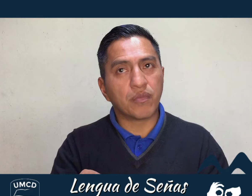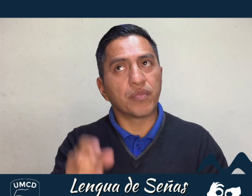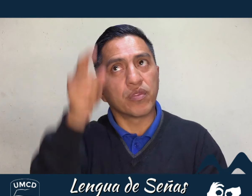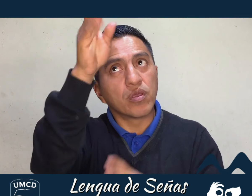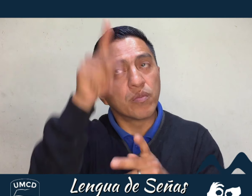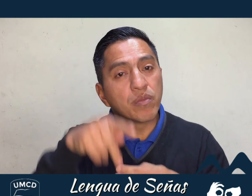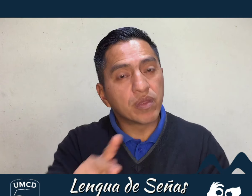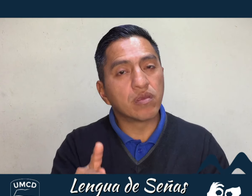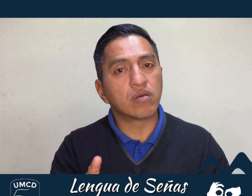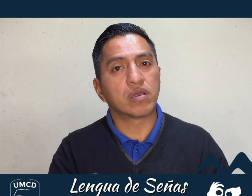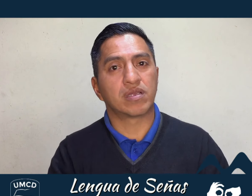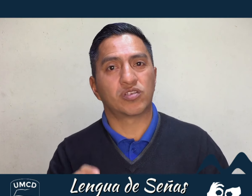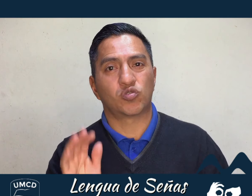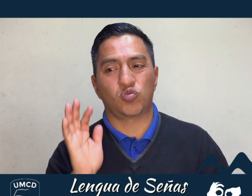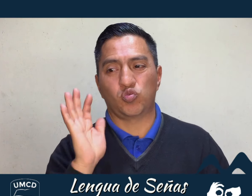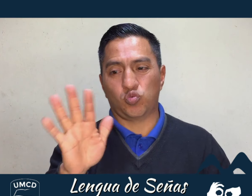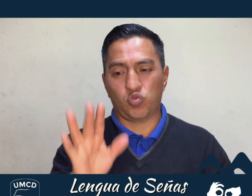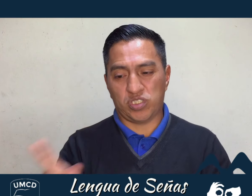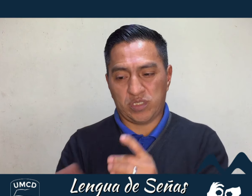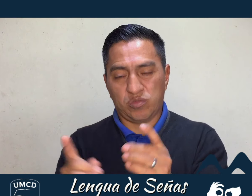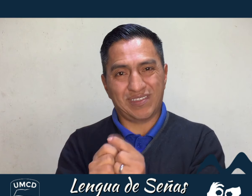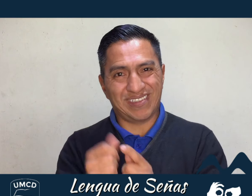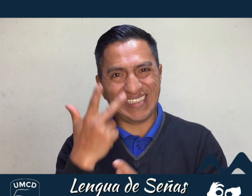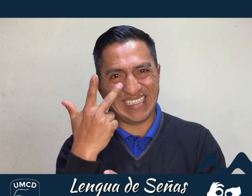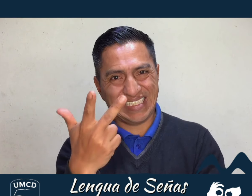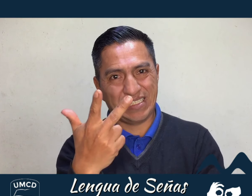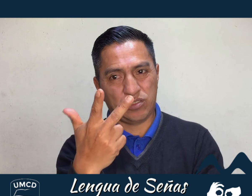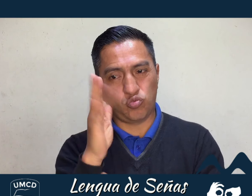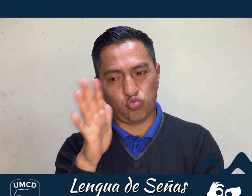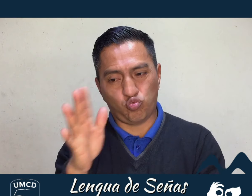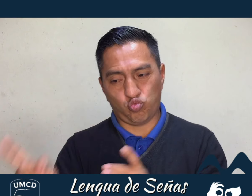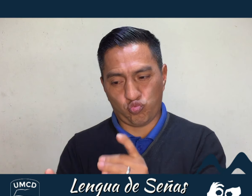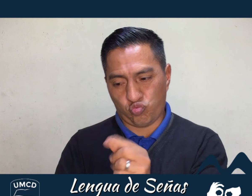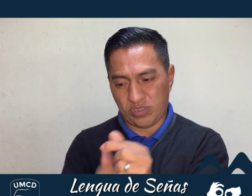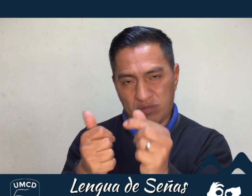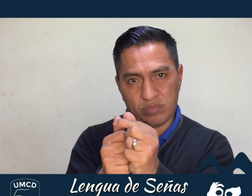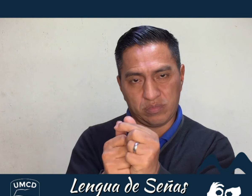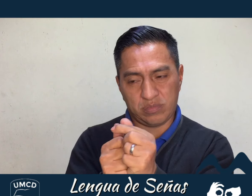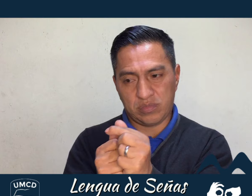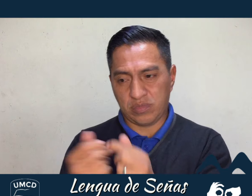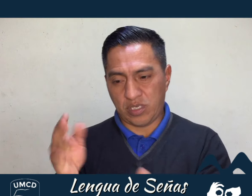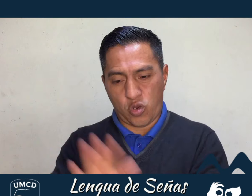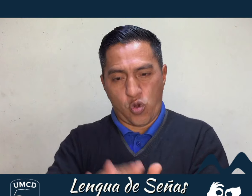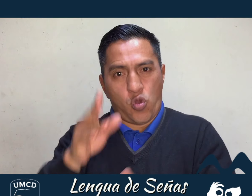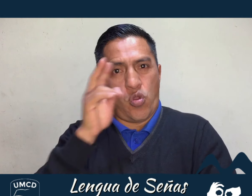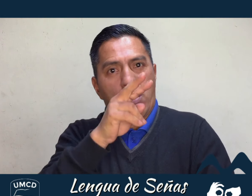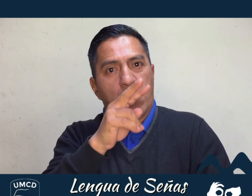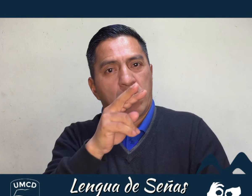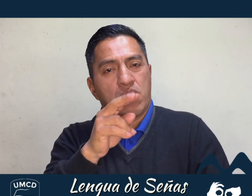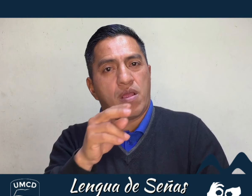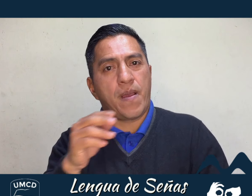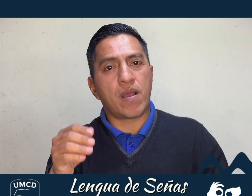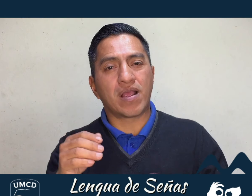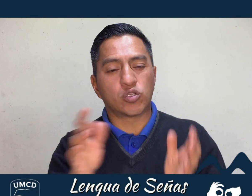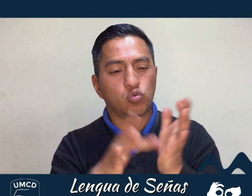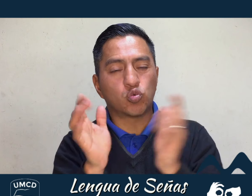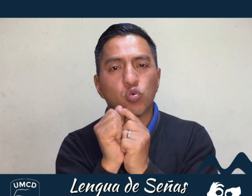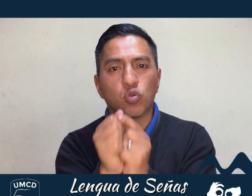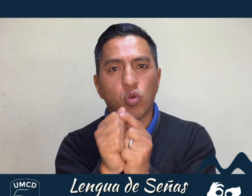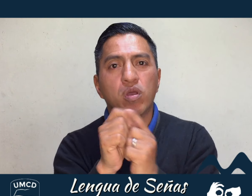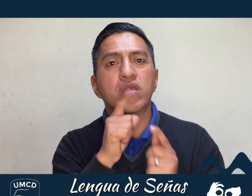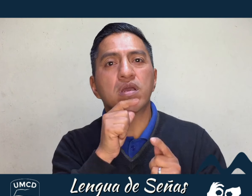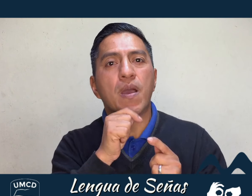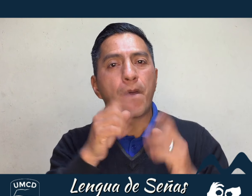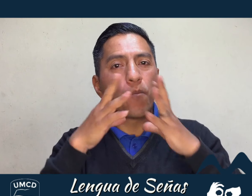que Dios permitió que 3 de sus discípulos le vieran en gloria, junto con Moisés y